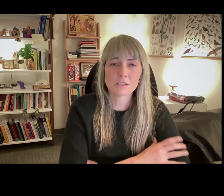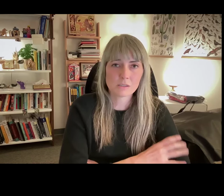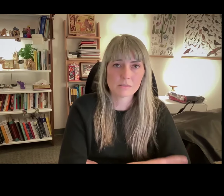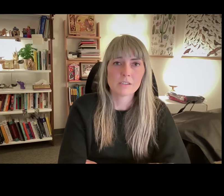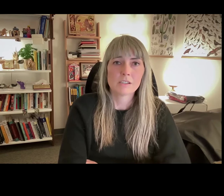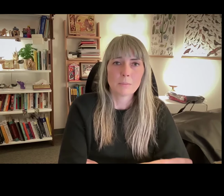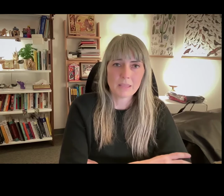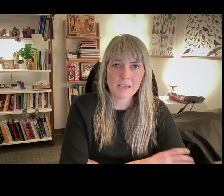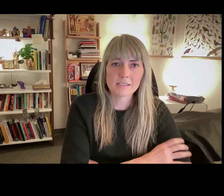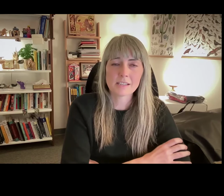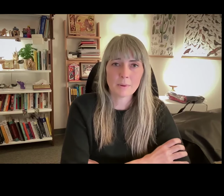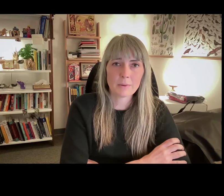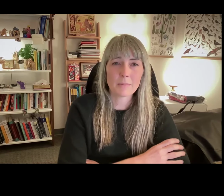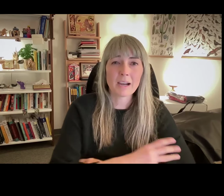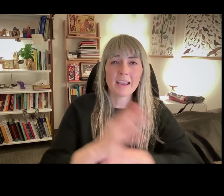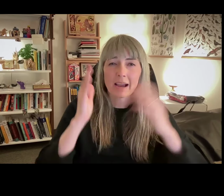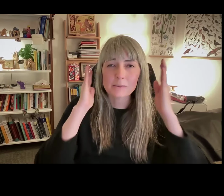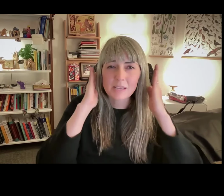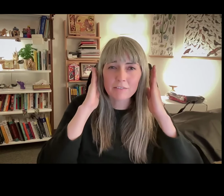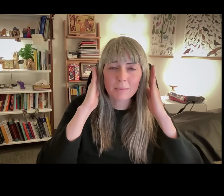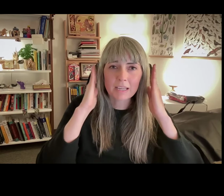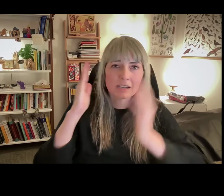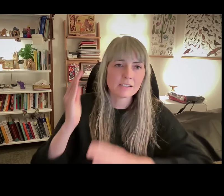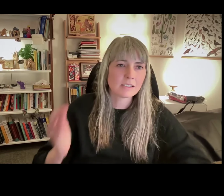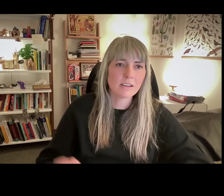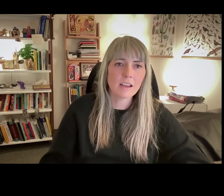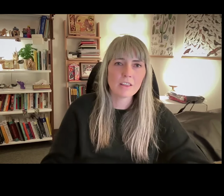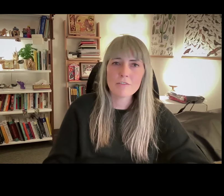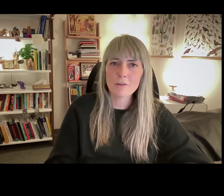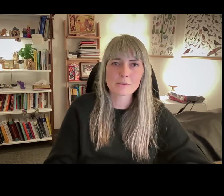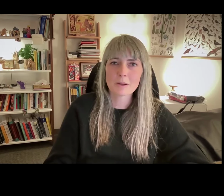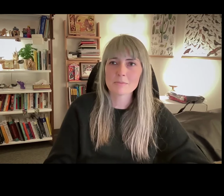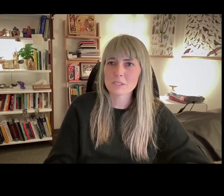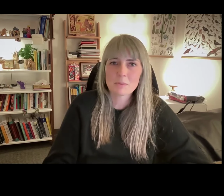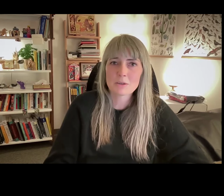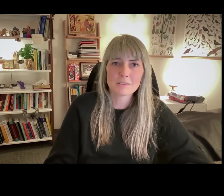una feria de salud y habían aviones de las fuerzas